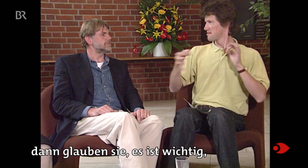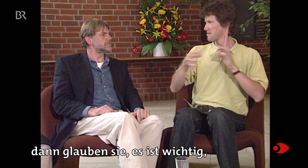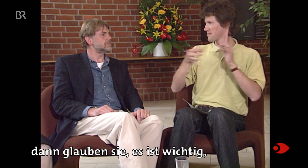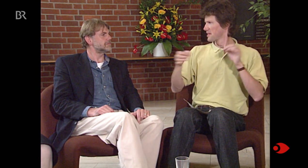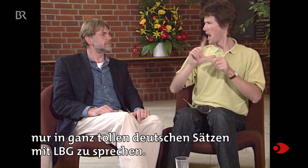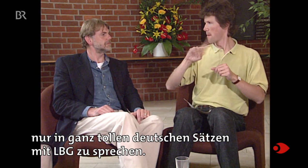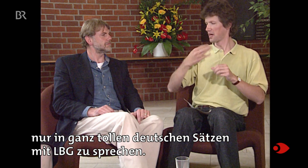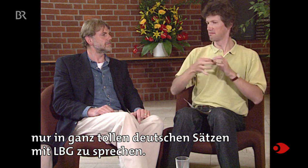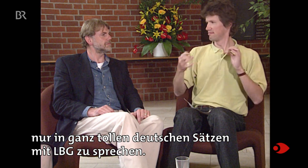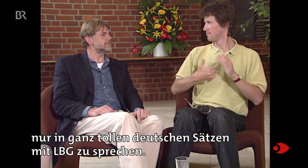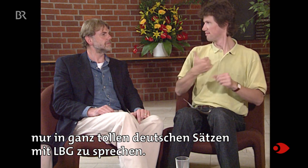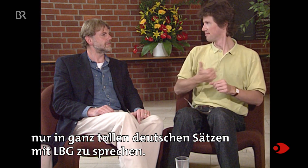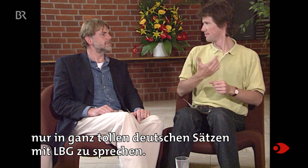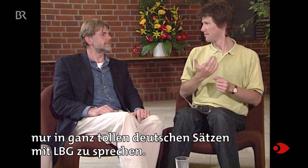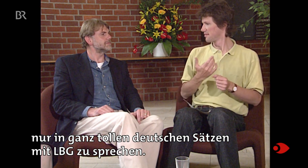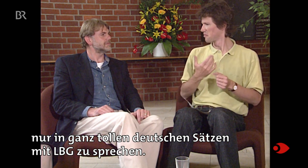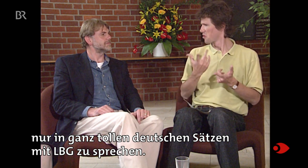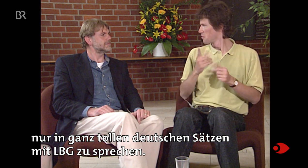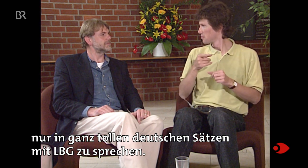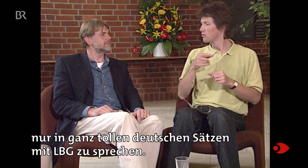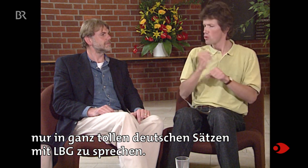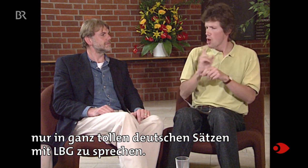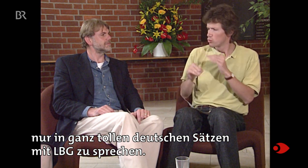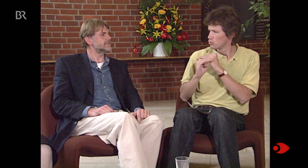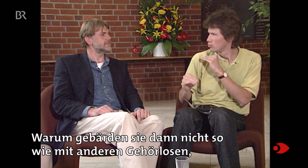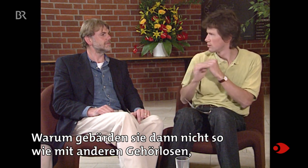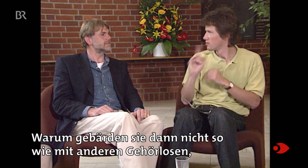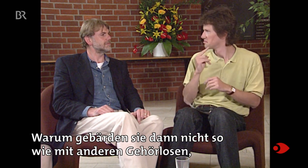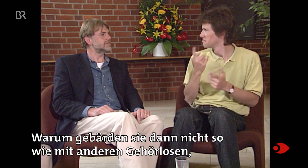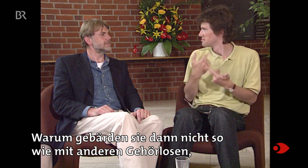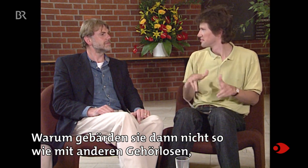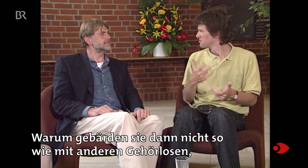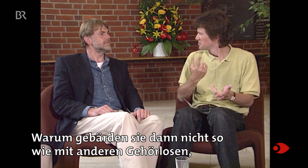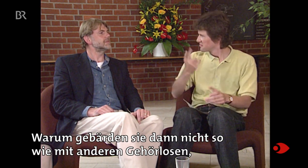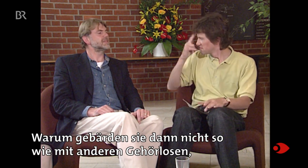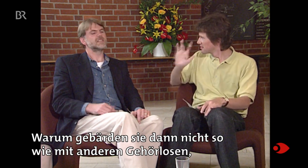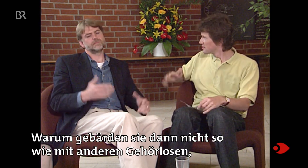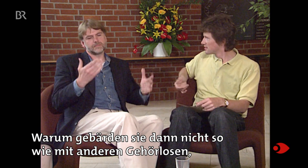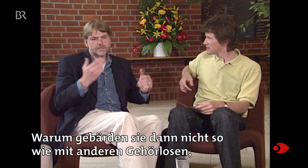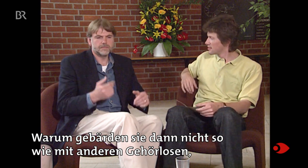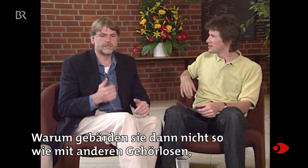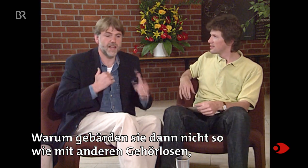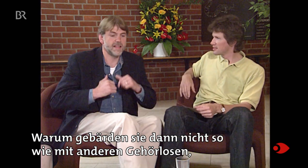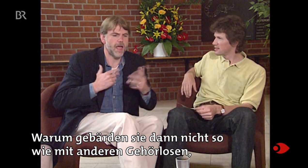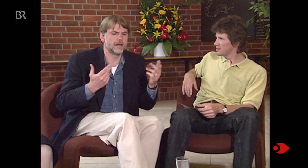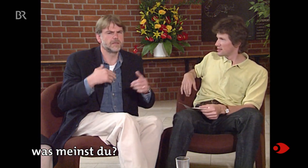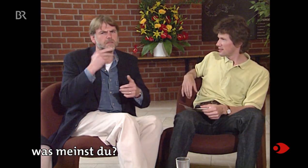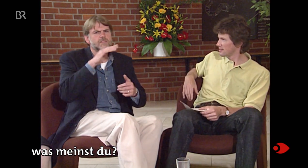es ist wichtig, nur in ganz tollen deutschen Sätzen mit LBG zu sprechen. Warum gebärden sie dann nicht so wie mit anderen Gehörlosen? Was meinst du?